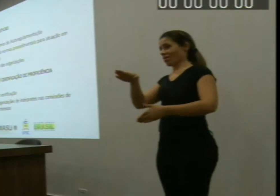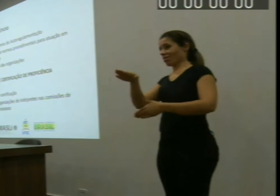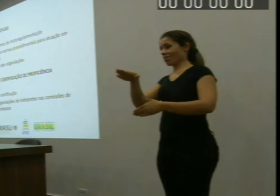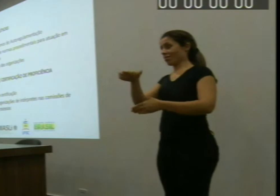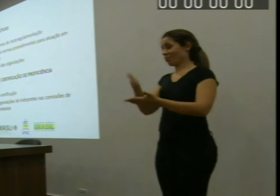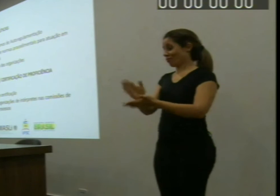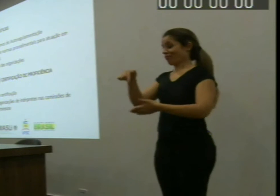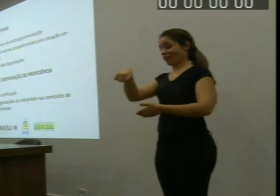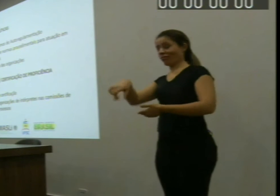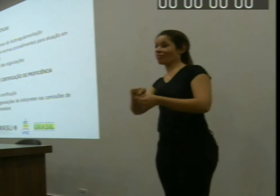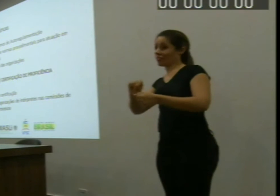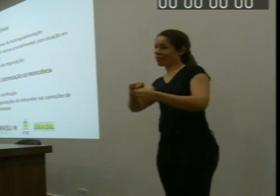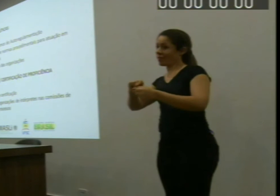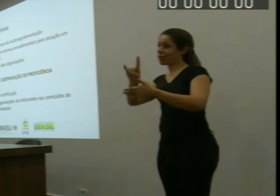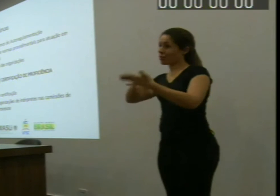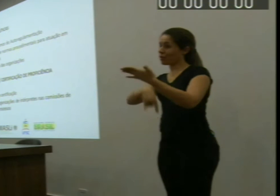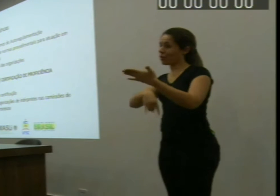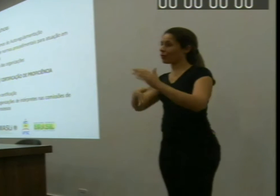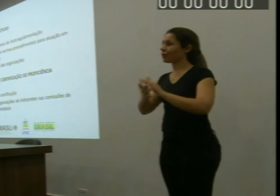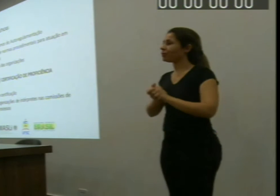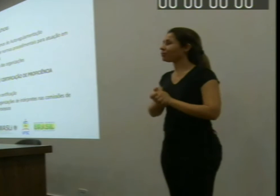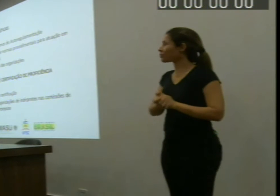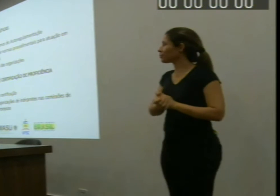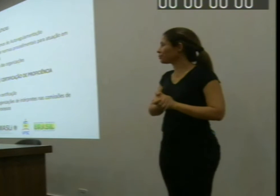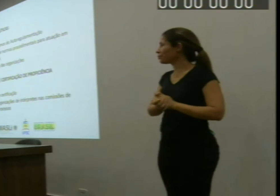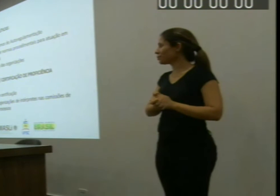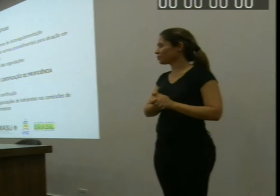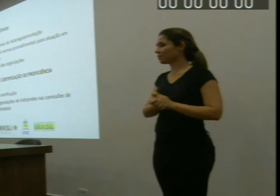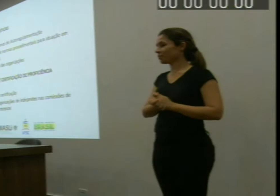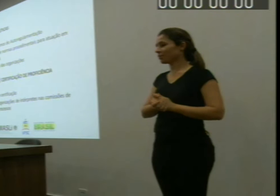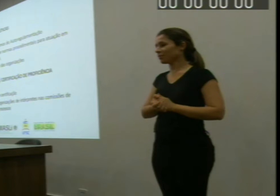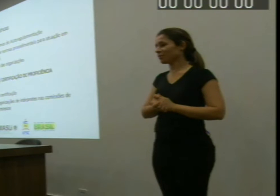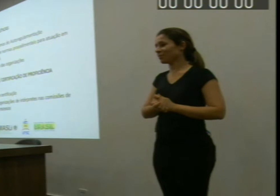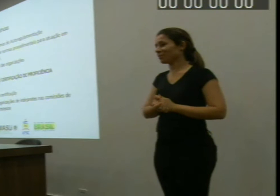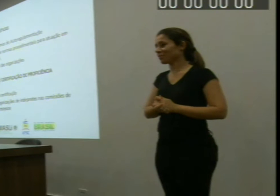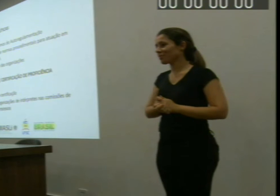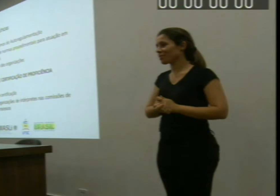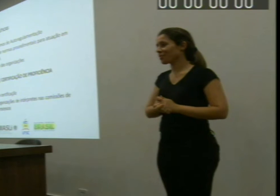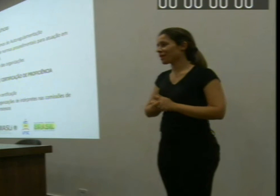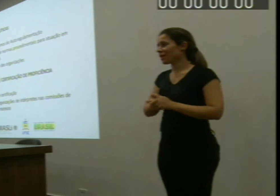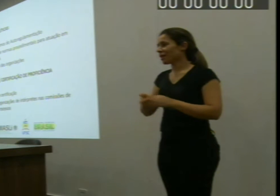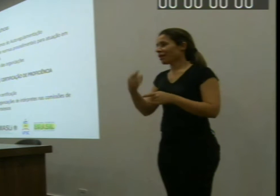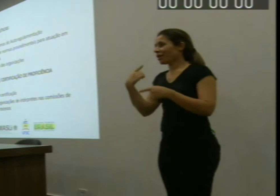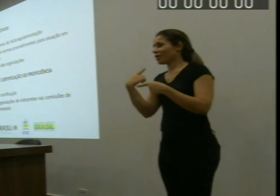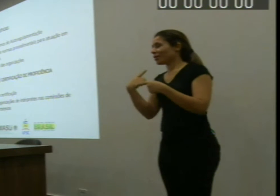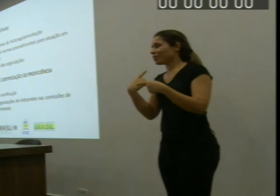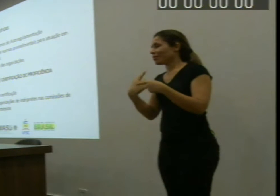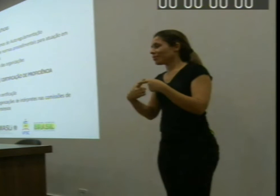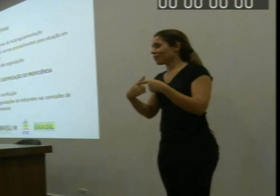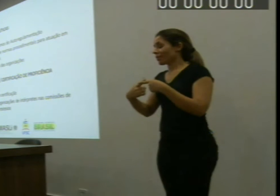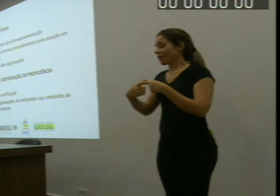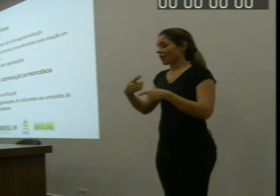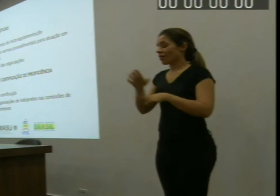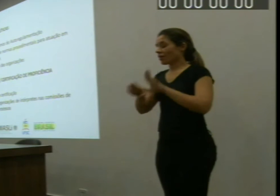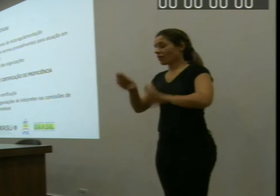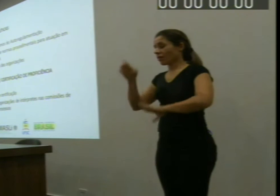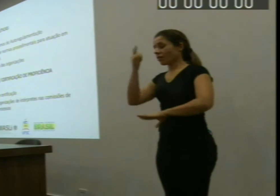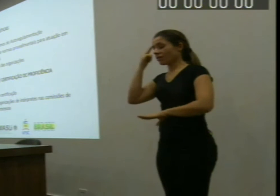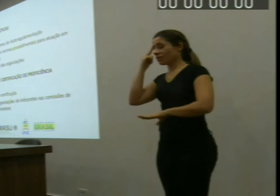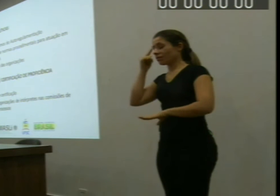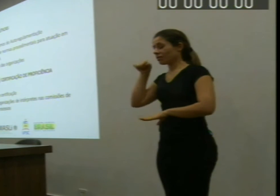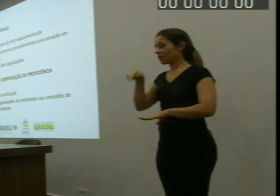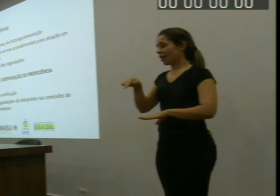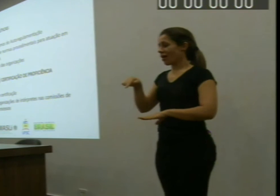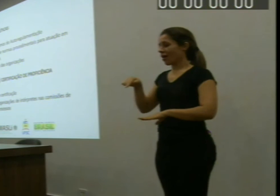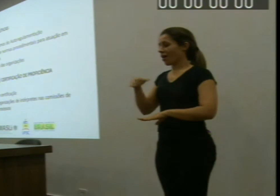Cambridge ela pede nível de toof entendeu porque ela sabe que esse daqui é um teste que puxa